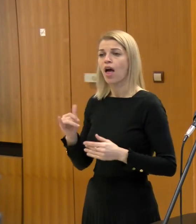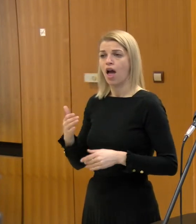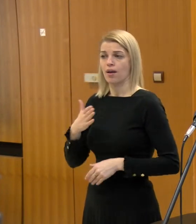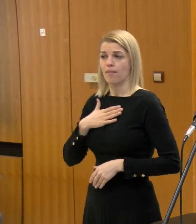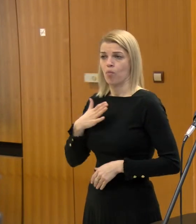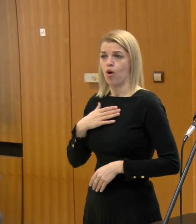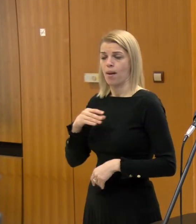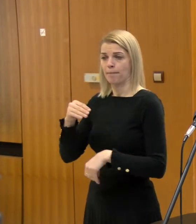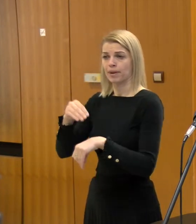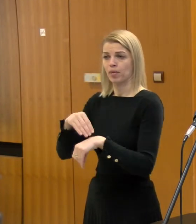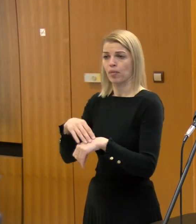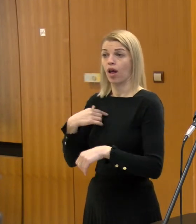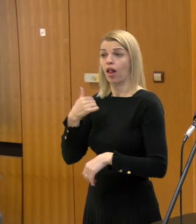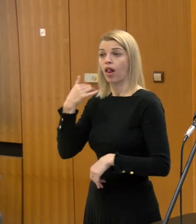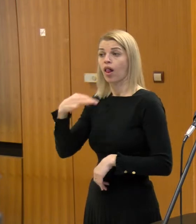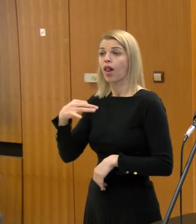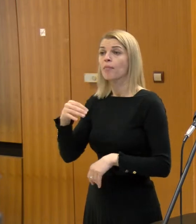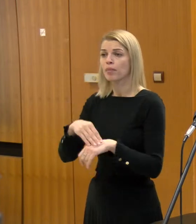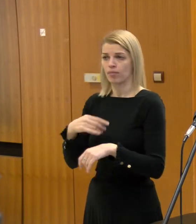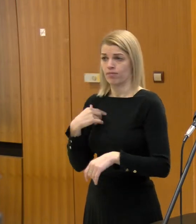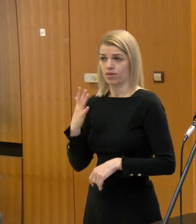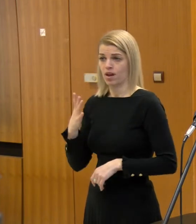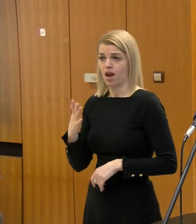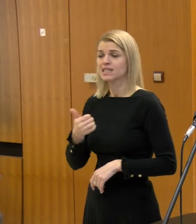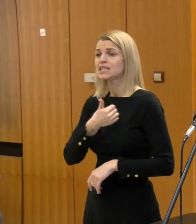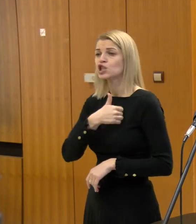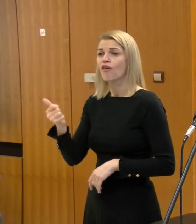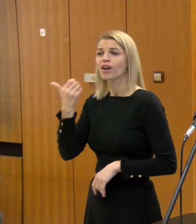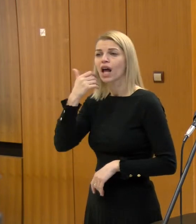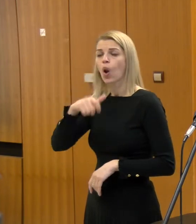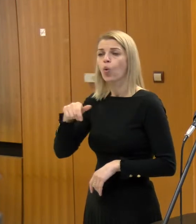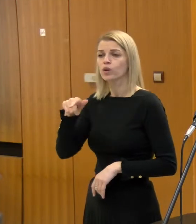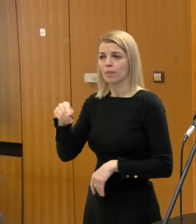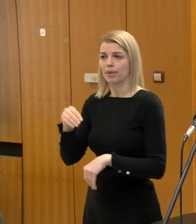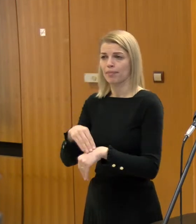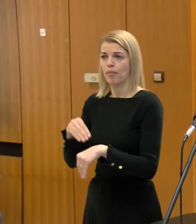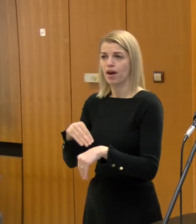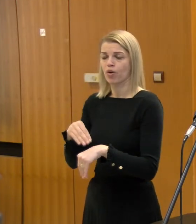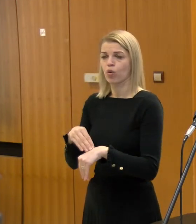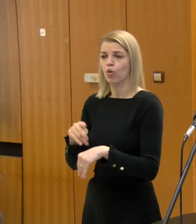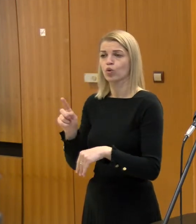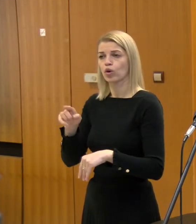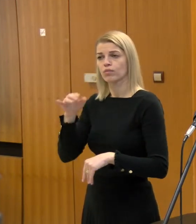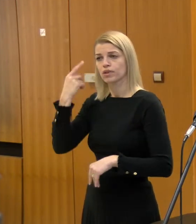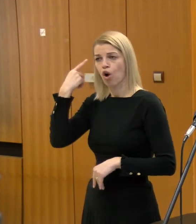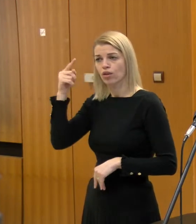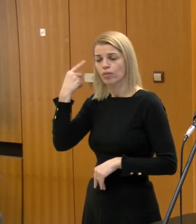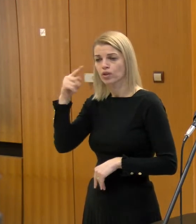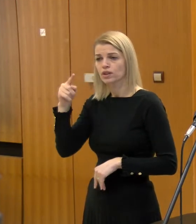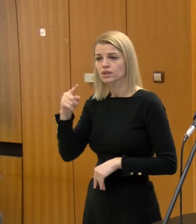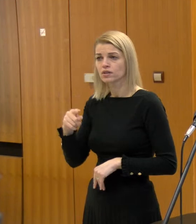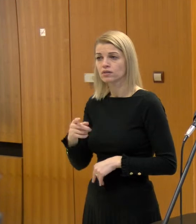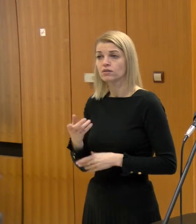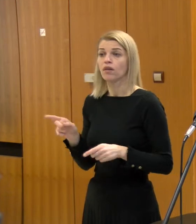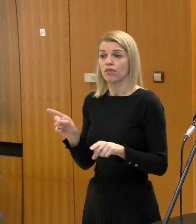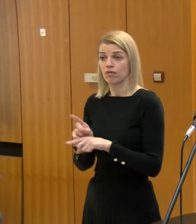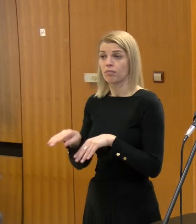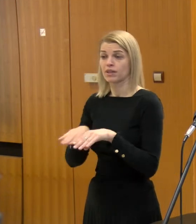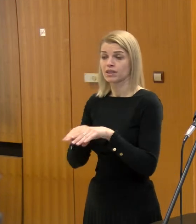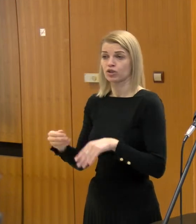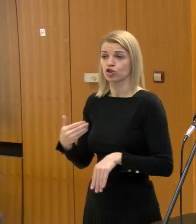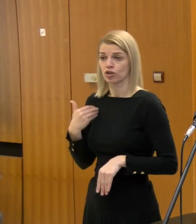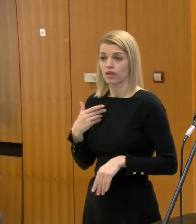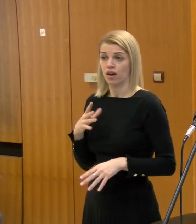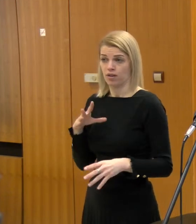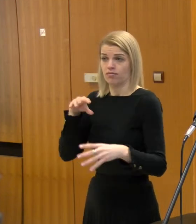moje pripomienky, ja nie som jediný, ktorý to pripomienkoval, stovky ľudí toto pripomienkujú, ktorí sú odborníci. A predstavte si, že aj minister